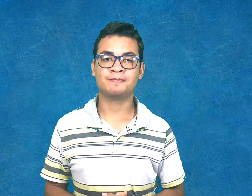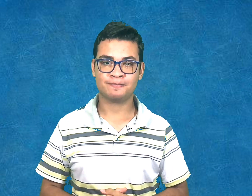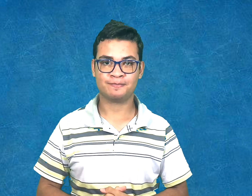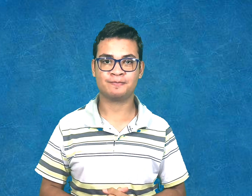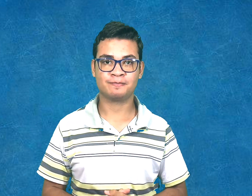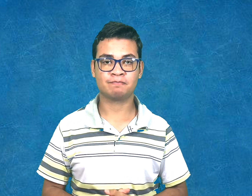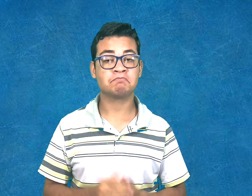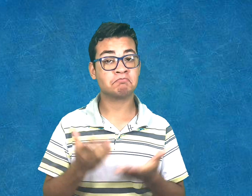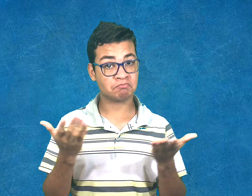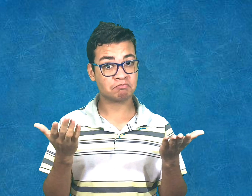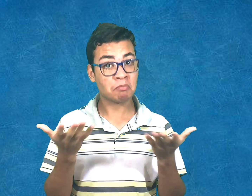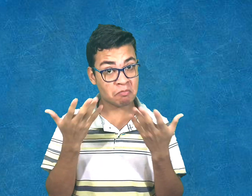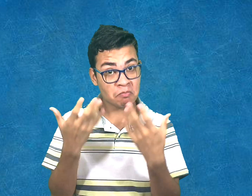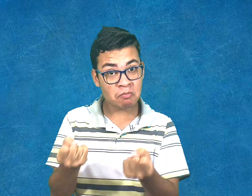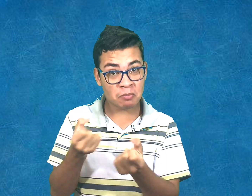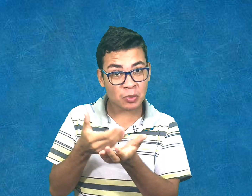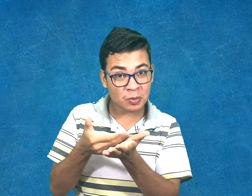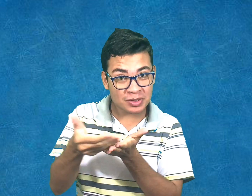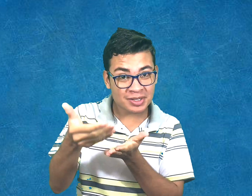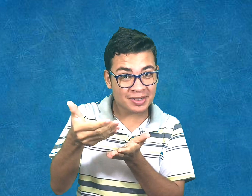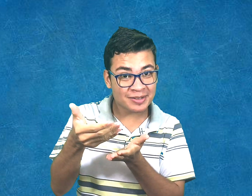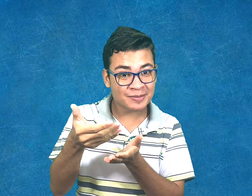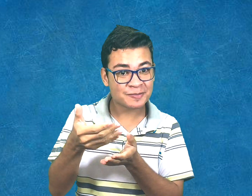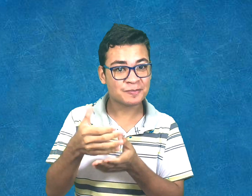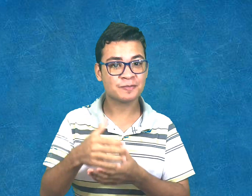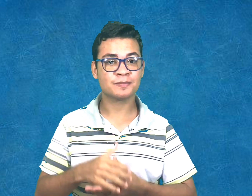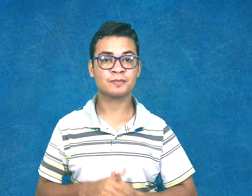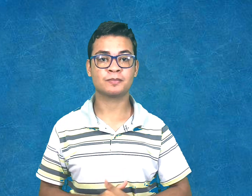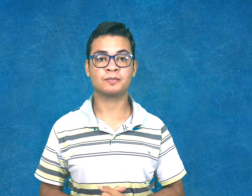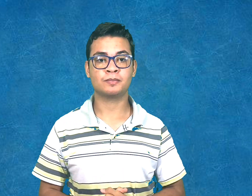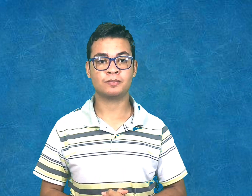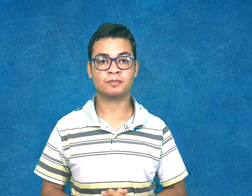Writing. Então, vamos começar?